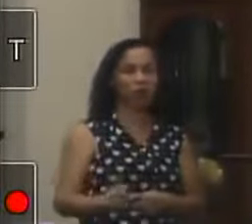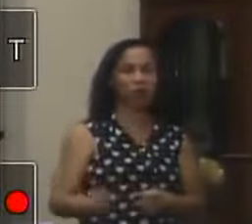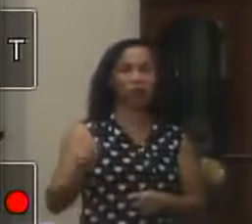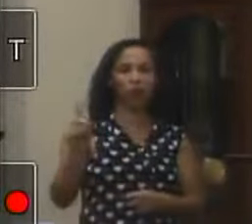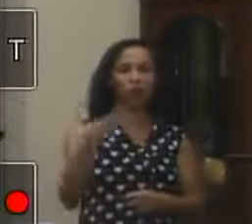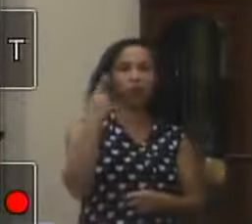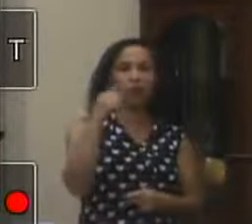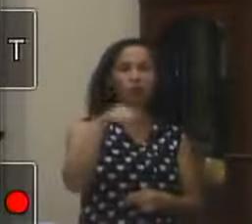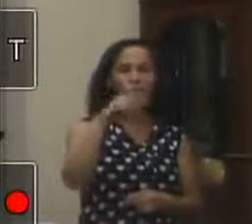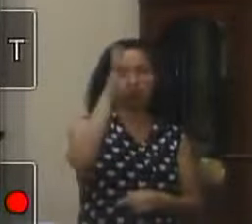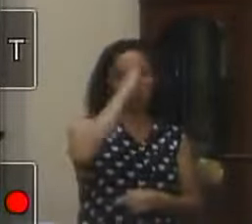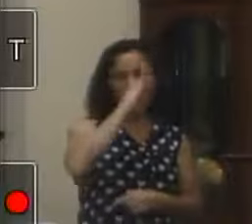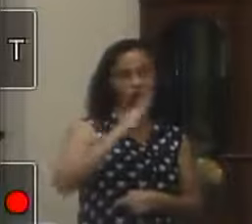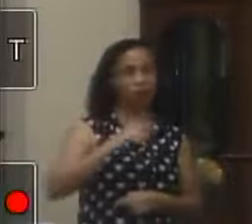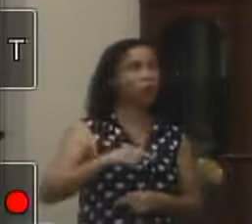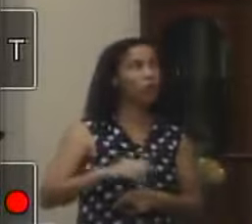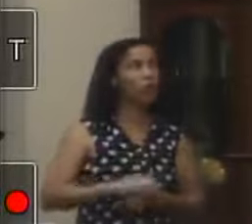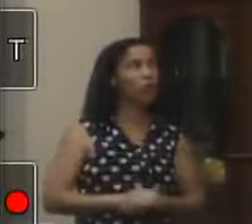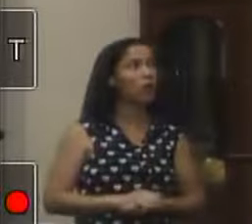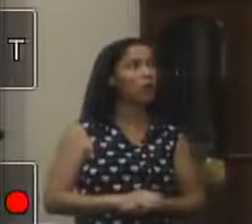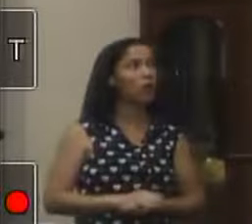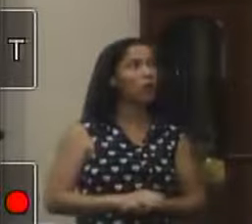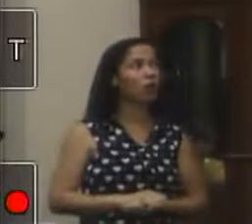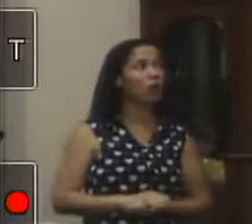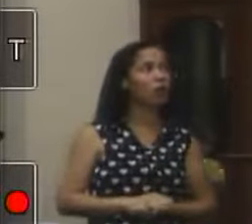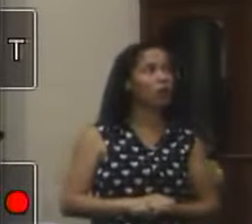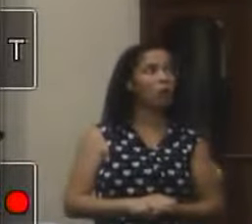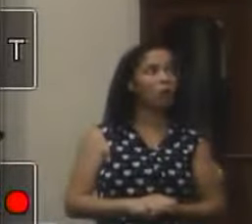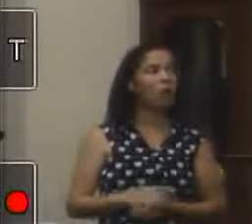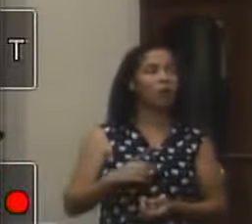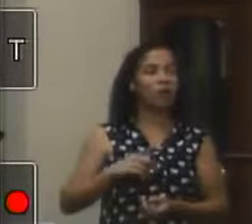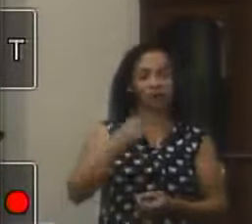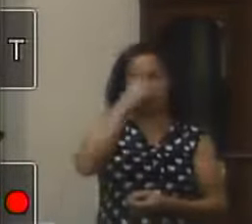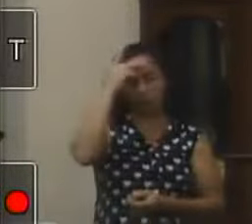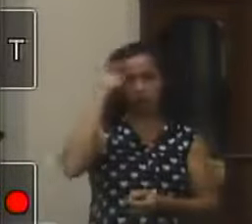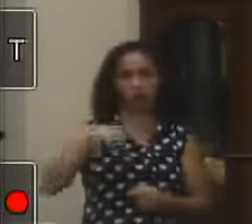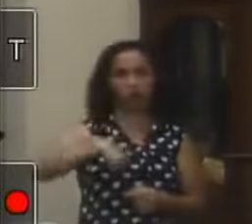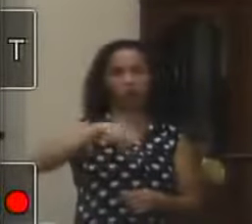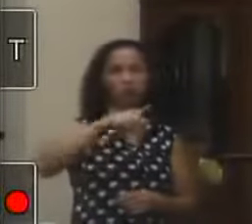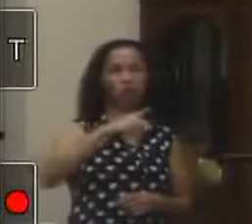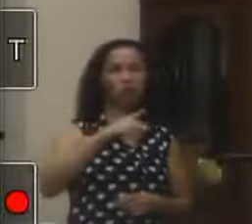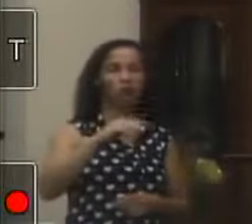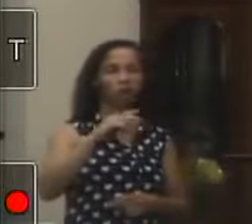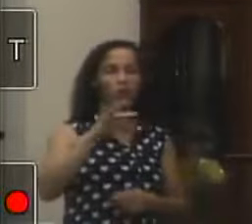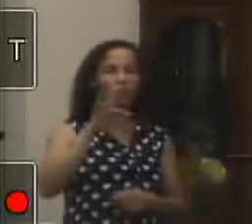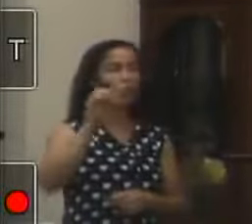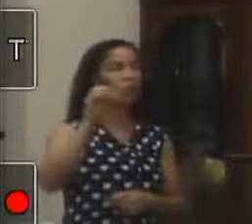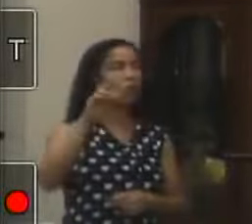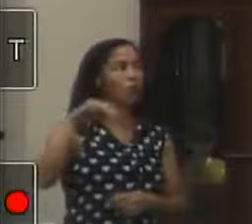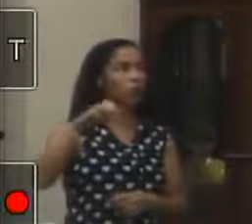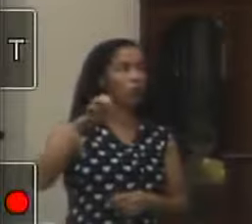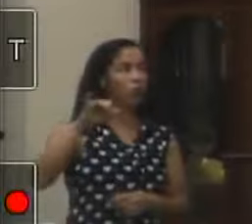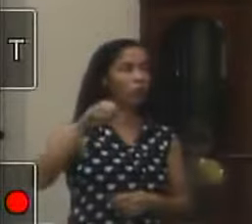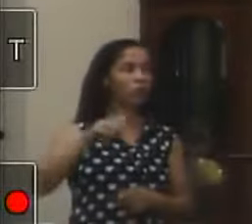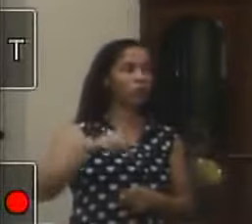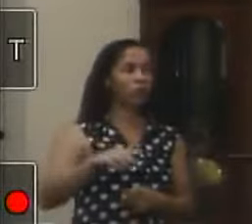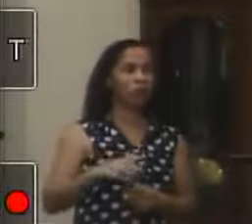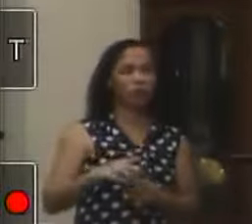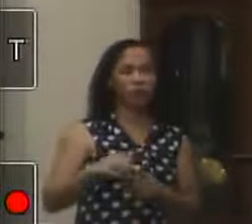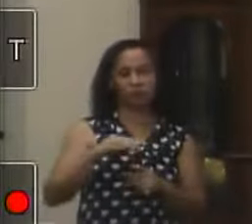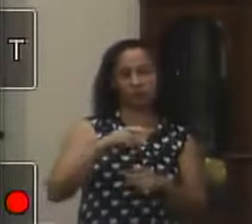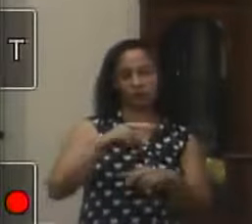Brasil que vai levar o atleta para um torneio internacional de karatê que vai ter em junho, que será realizado